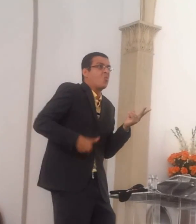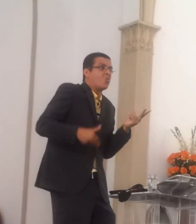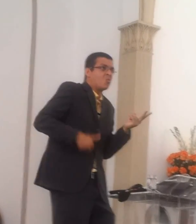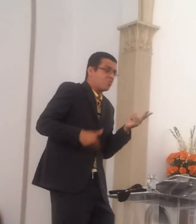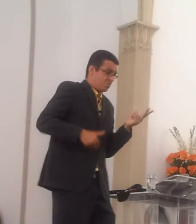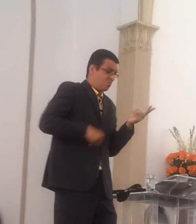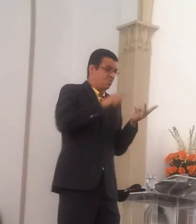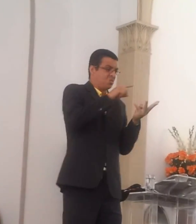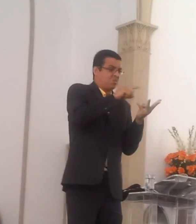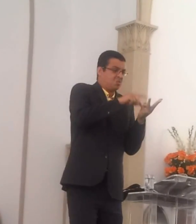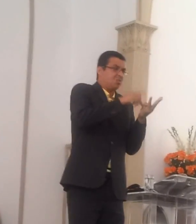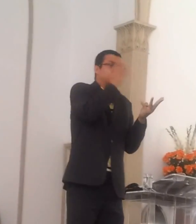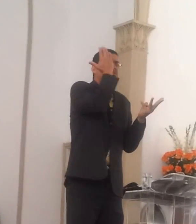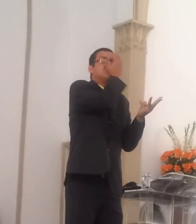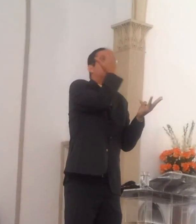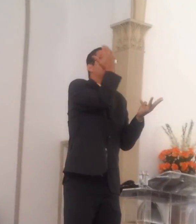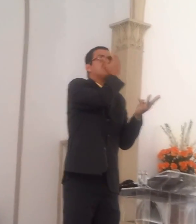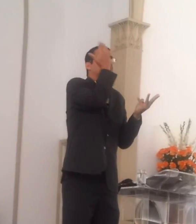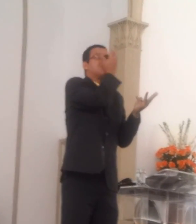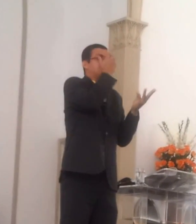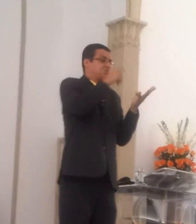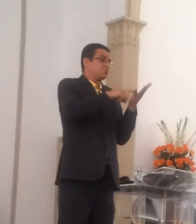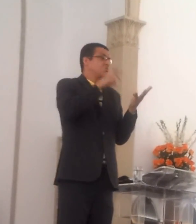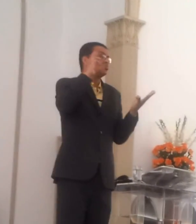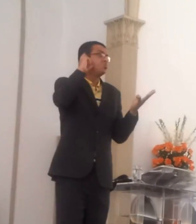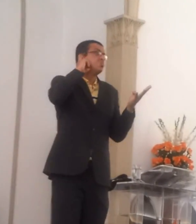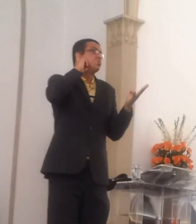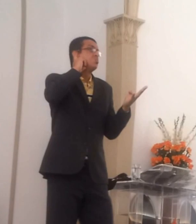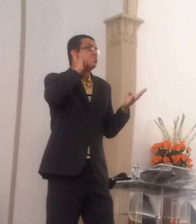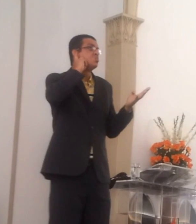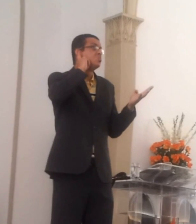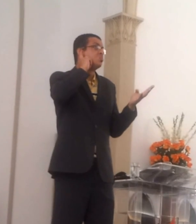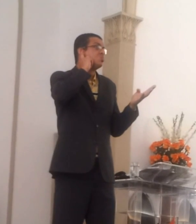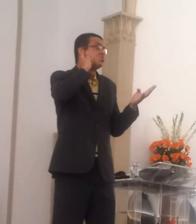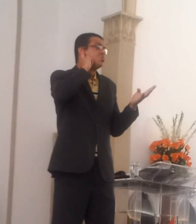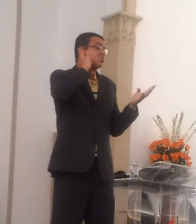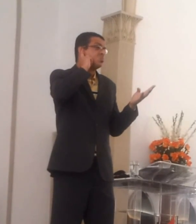com fome e sede do Senhor, cegos, surdos.